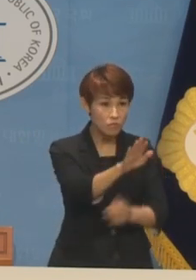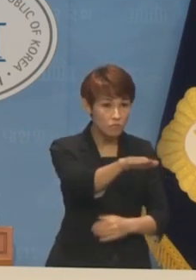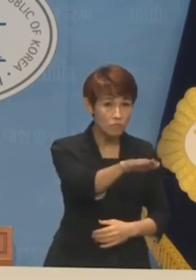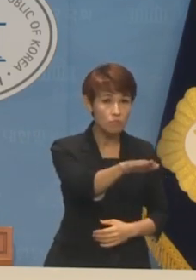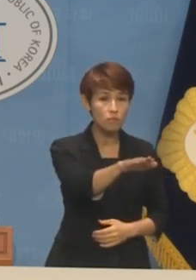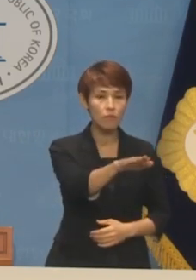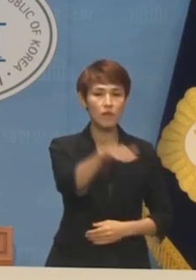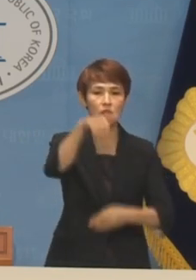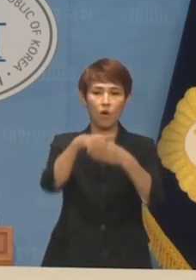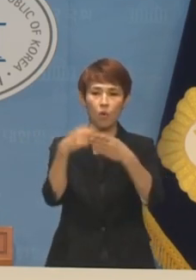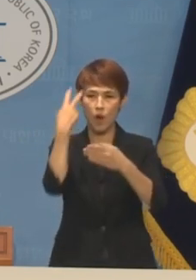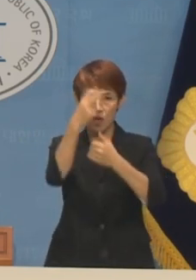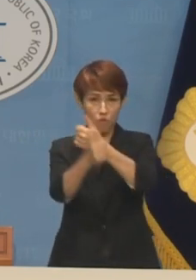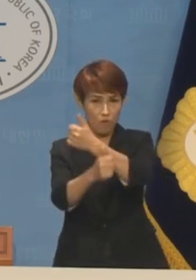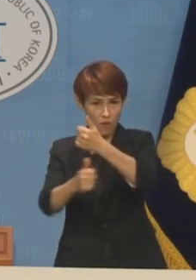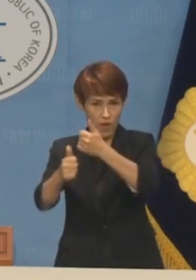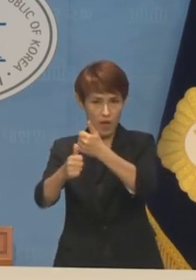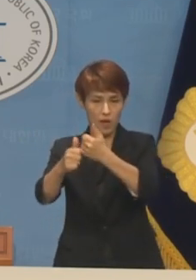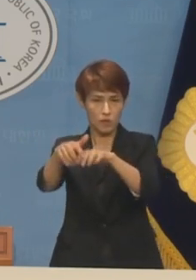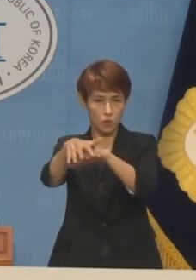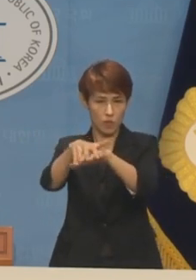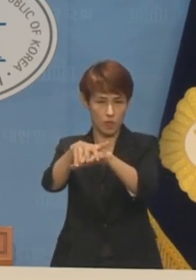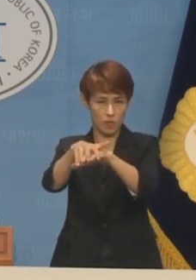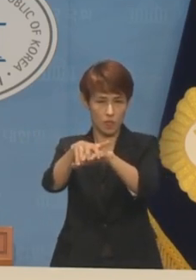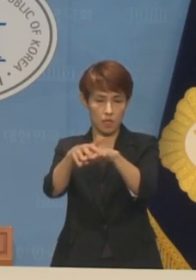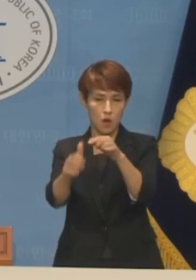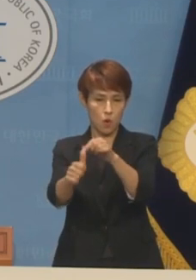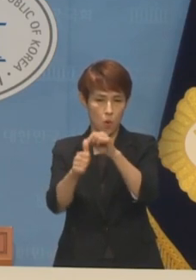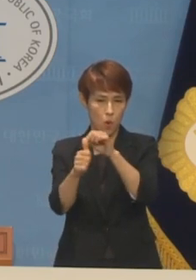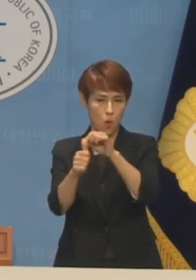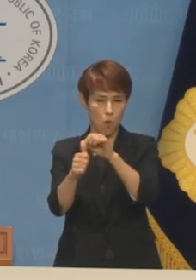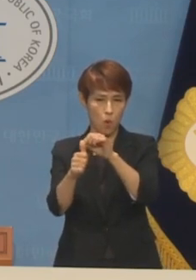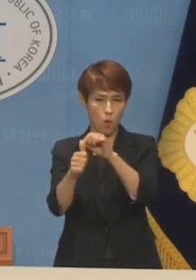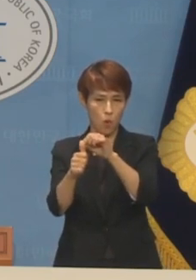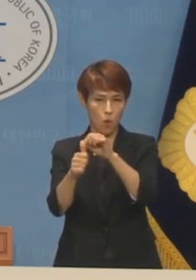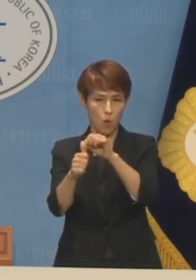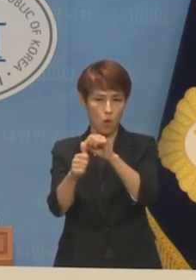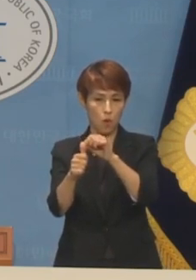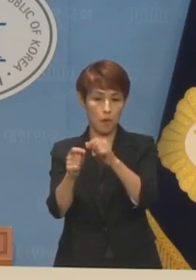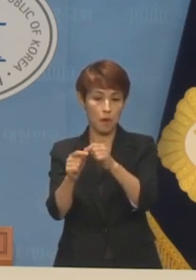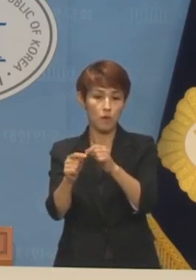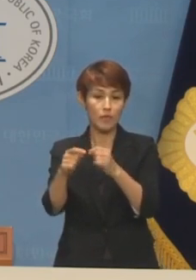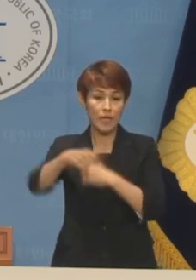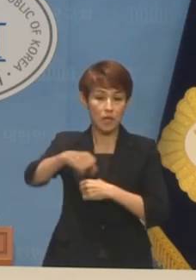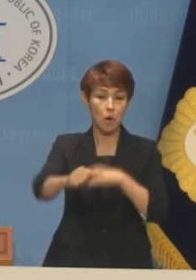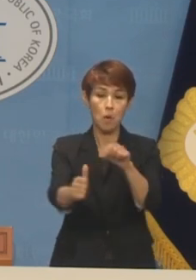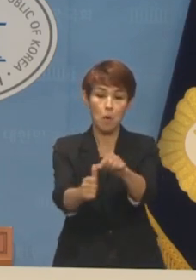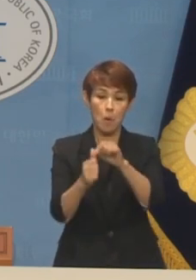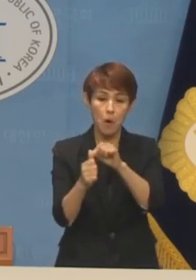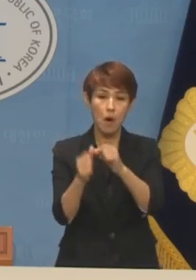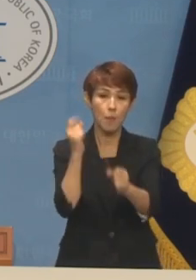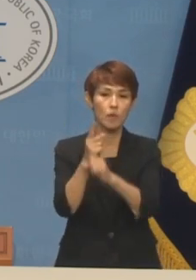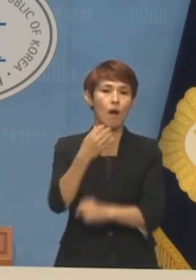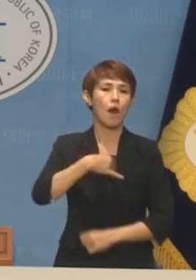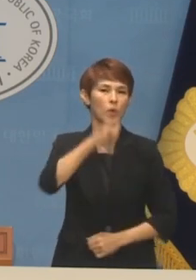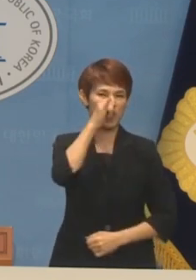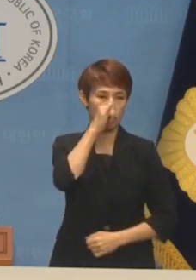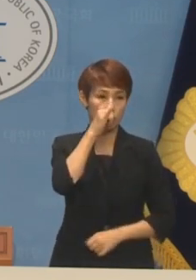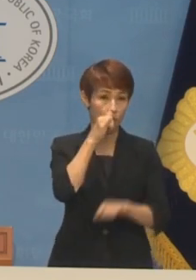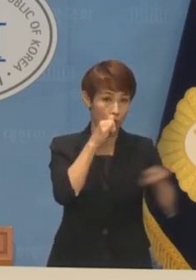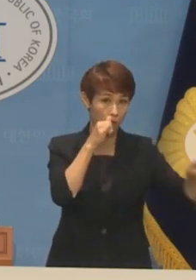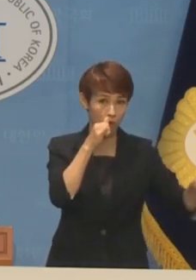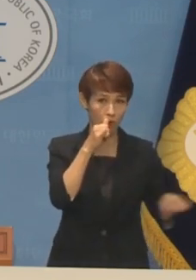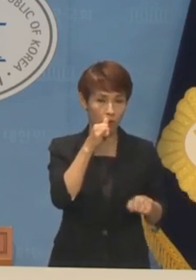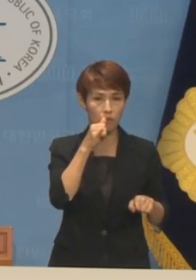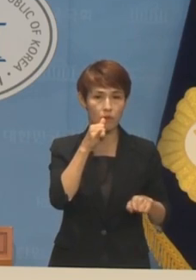선관위의 장시간에 걸친 조직적인 고용세습 비리를 알고 있었으면서도 이를 법과